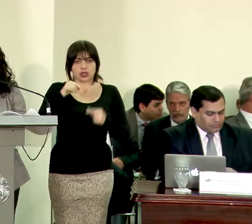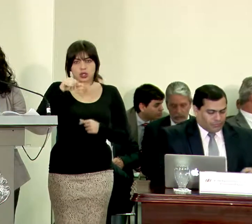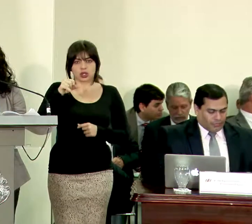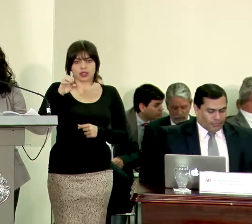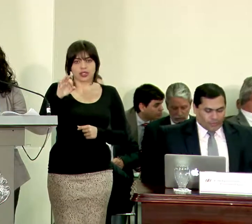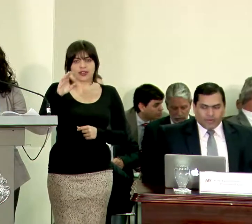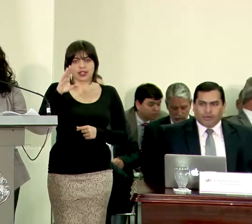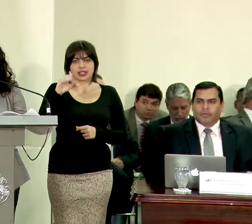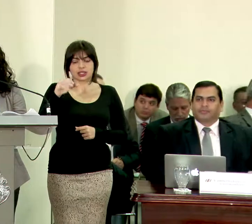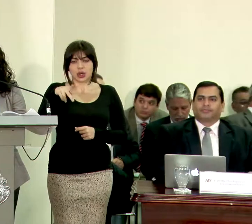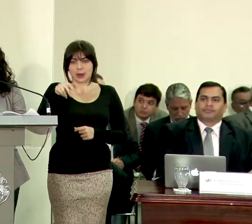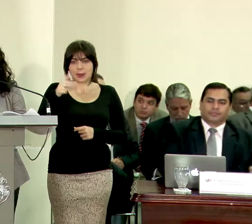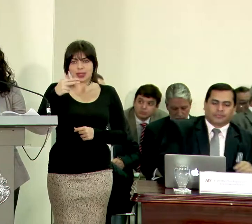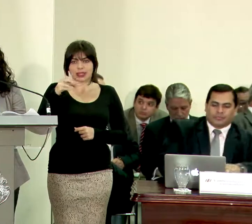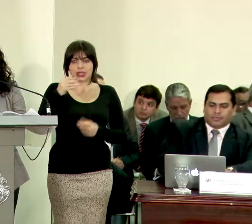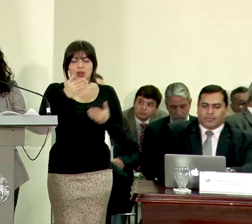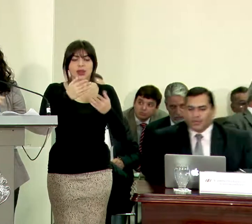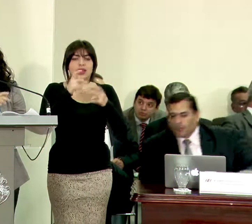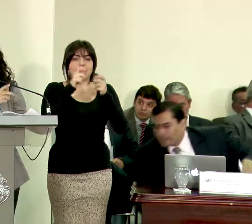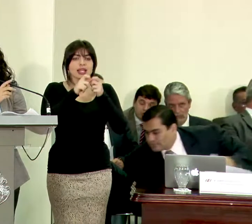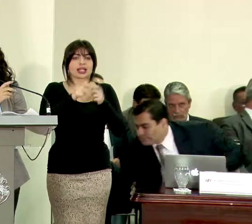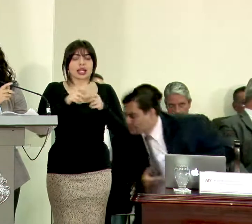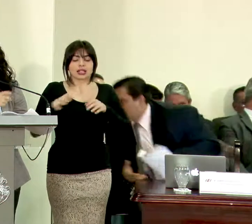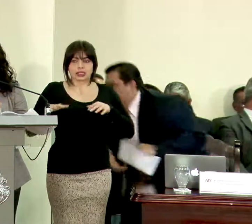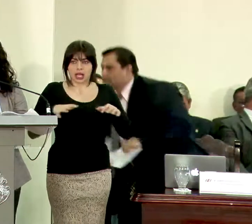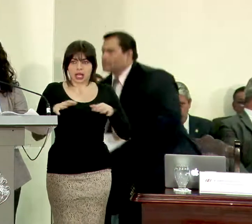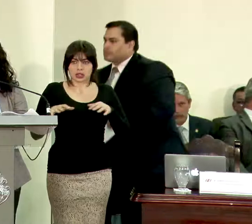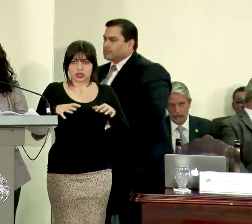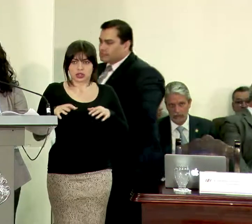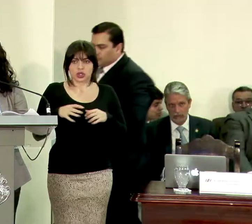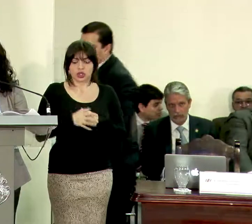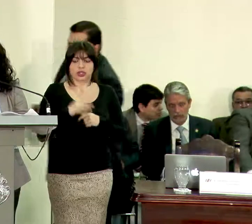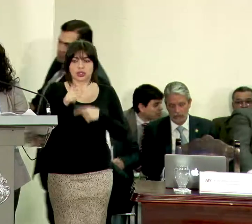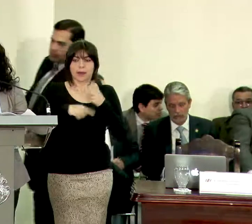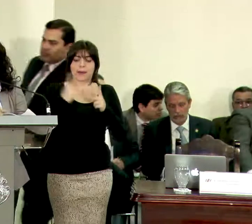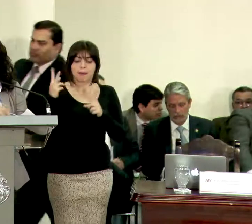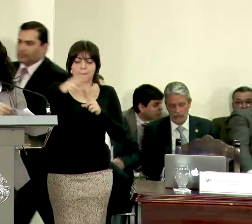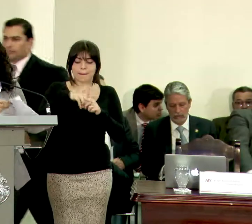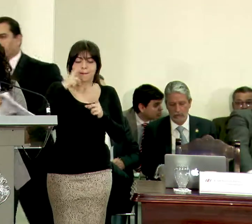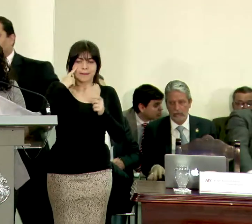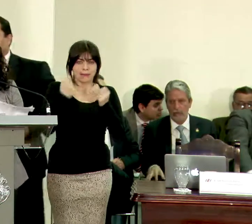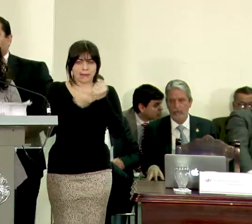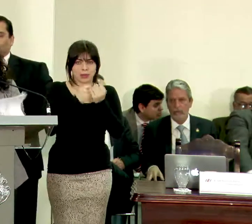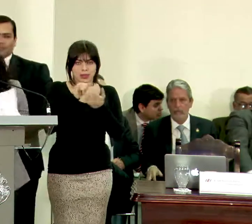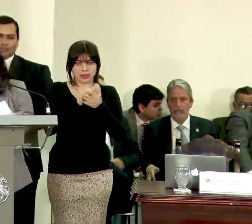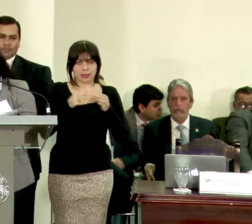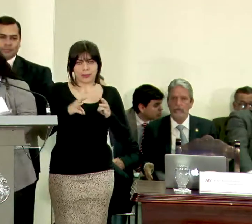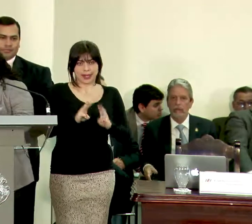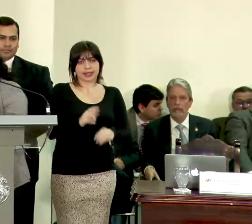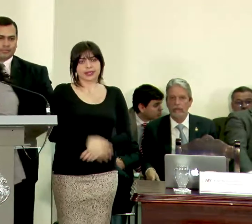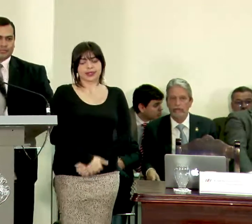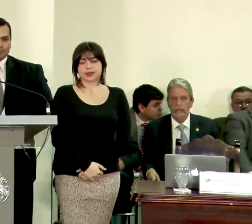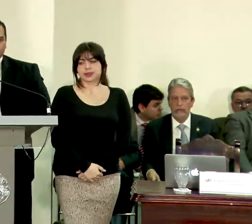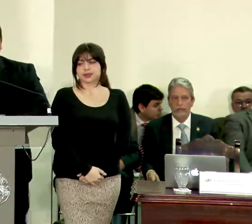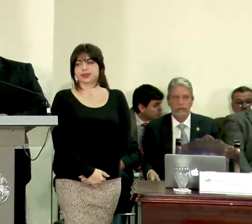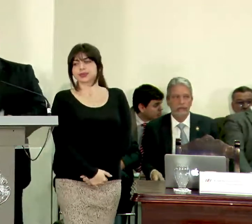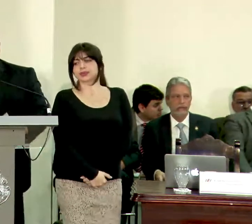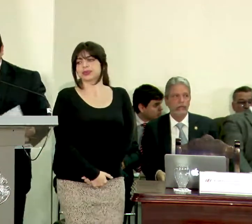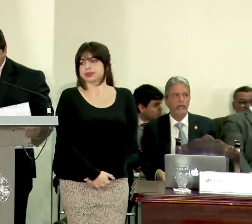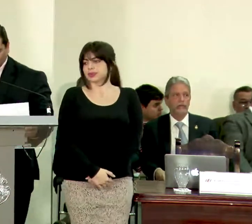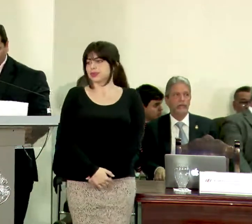Francisco Pacheco, quien nos brinda los detalles de acciones que Hacienda implementará para impulsar estas medidas.